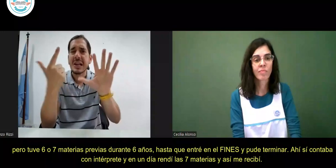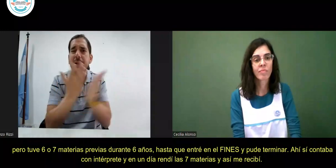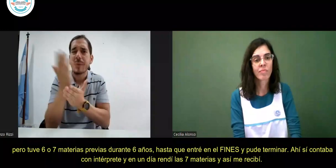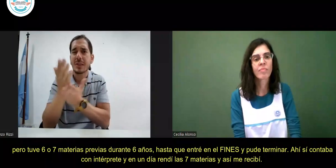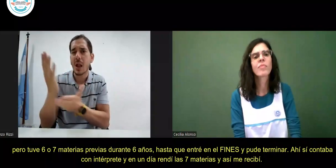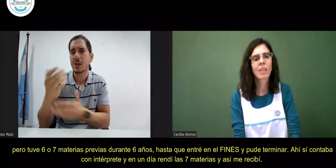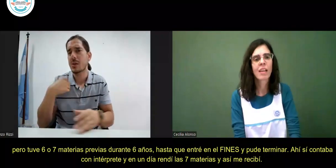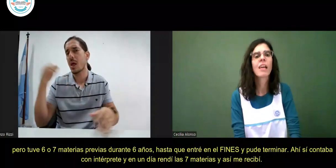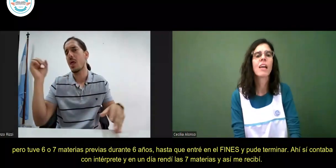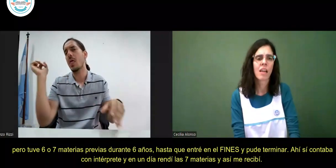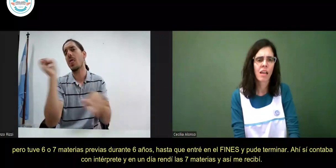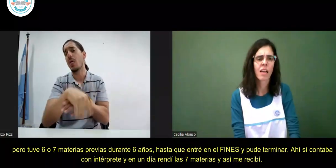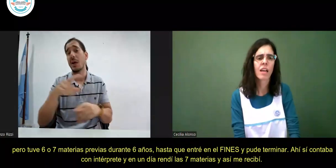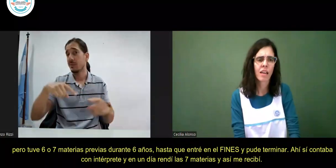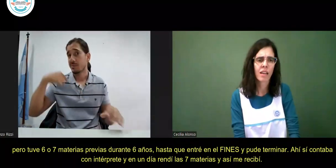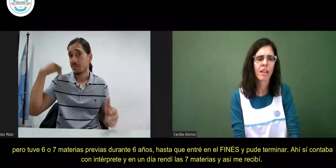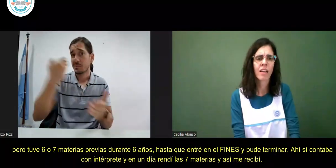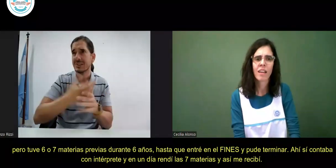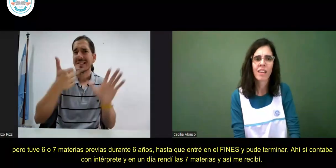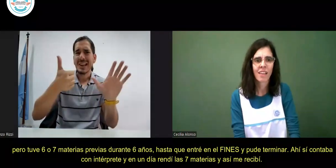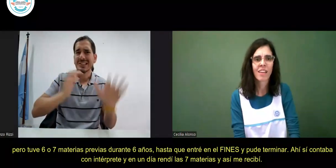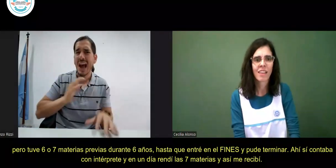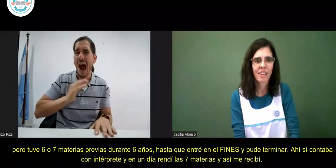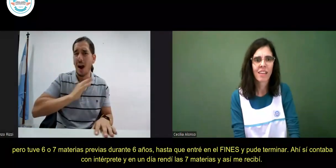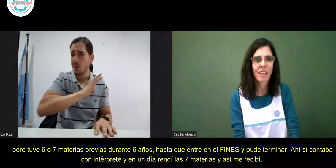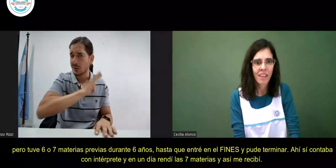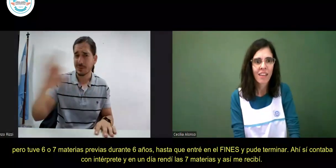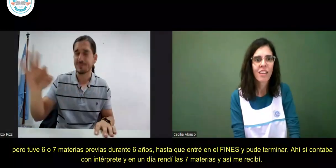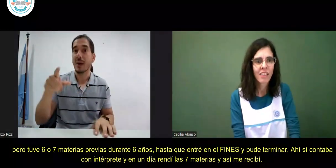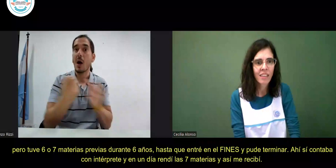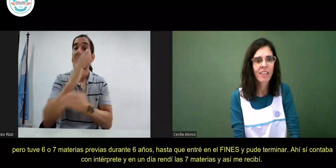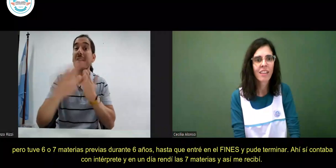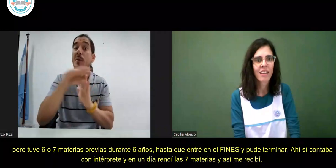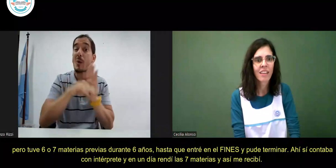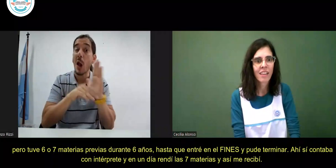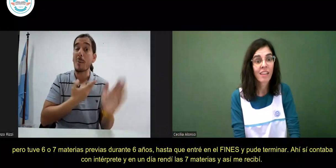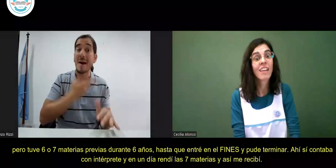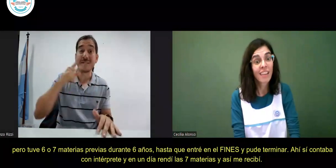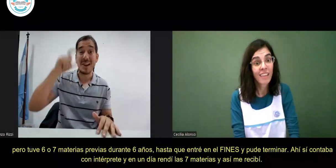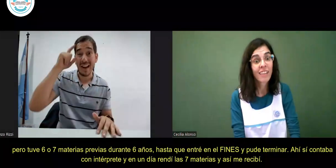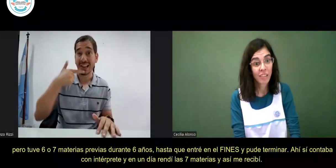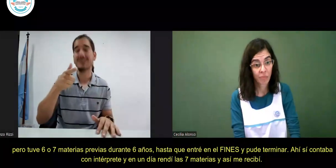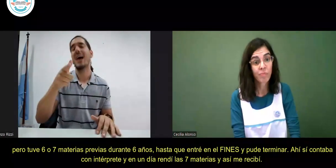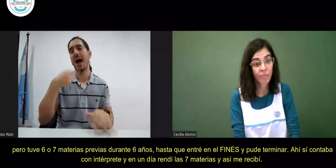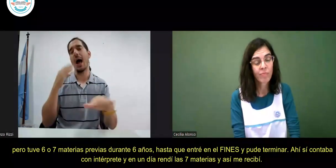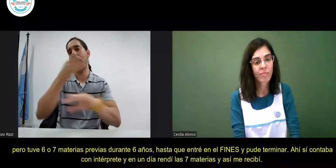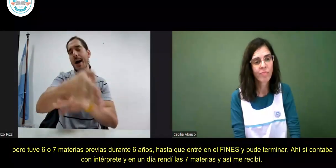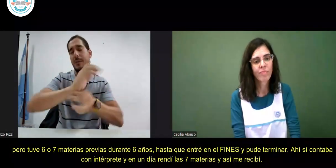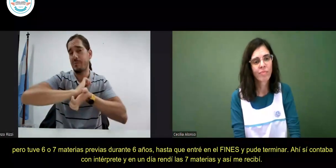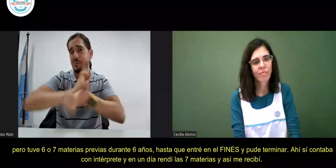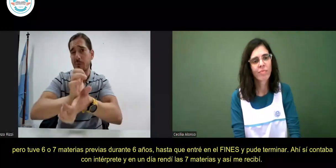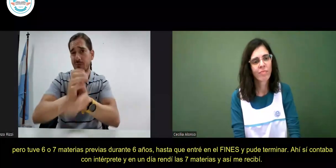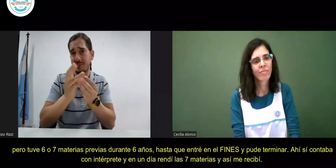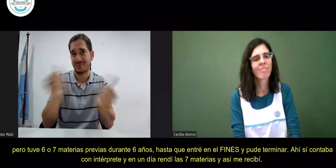Yo había llegado al 5º año, pero tuve 6 o 7 materias previas durante 6 años, hasta que